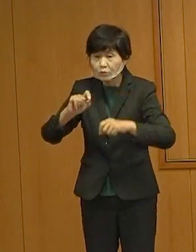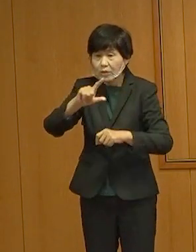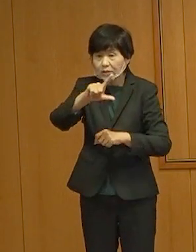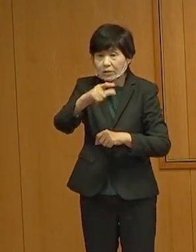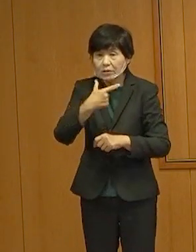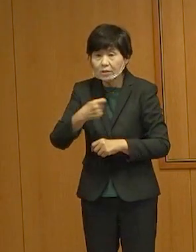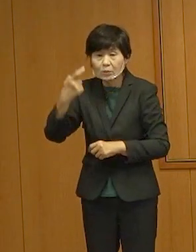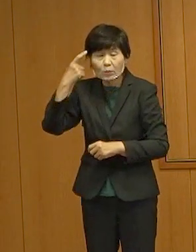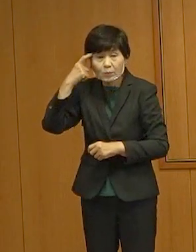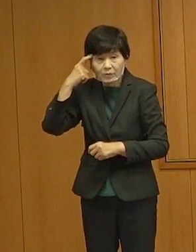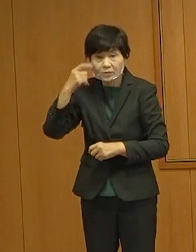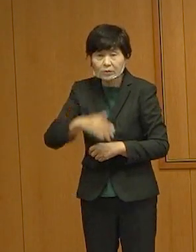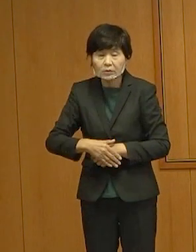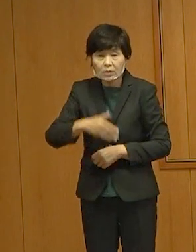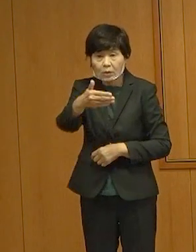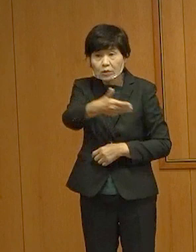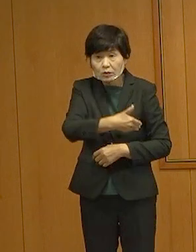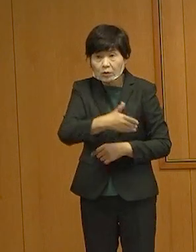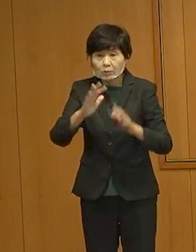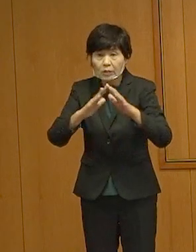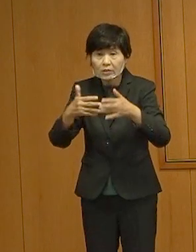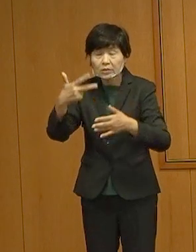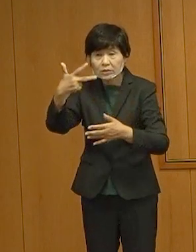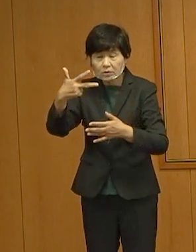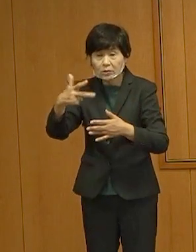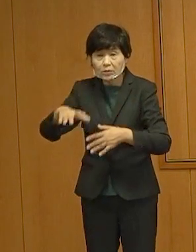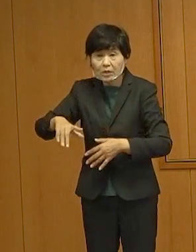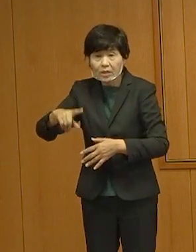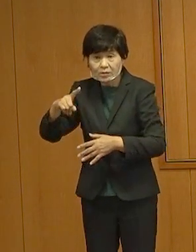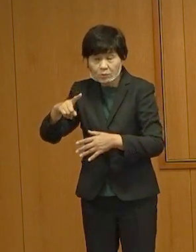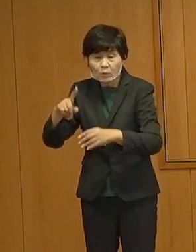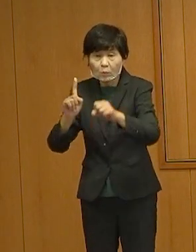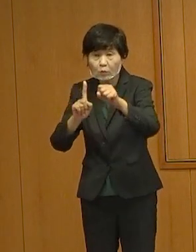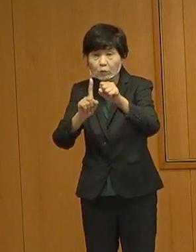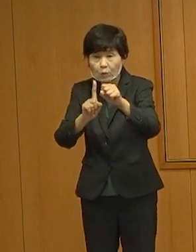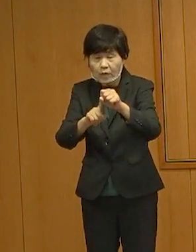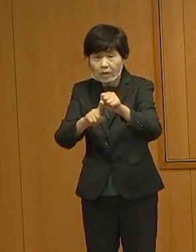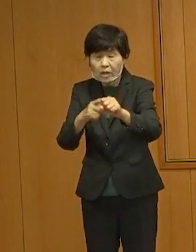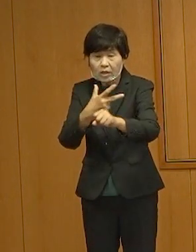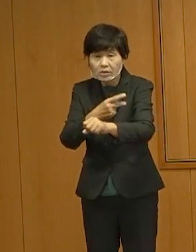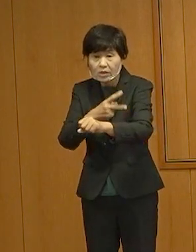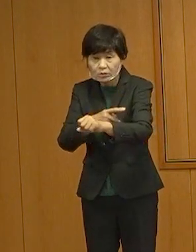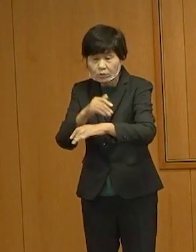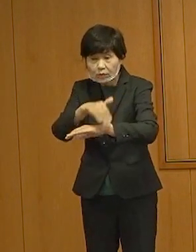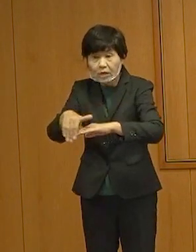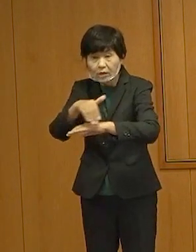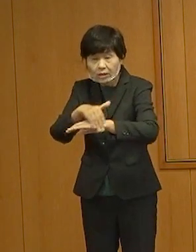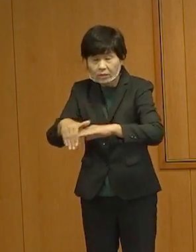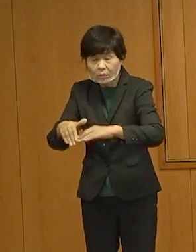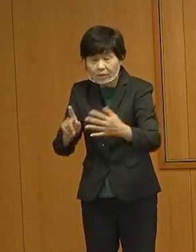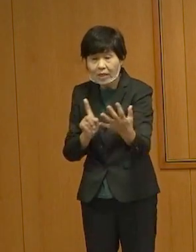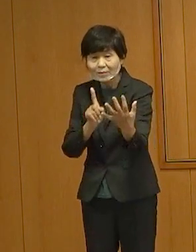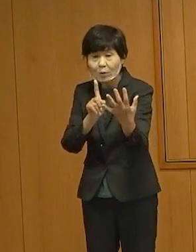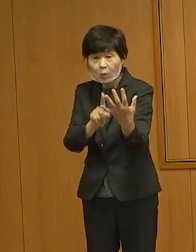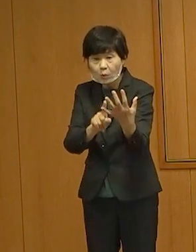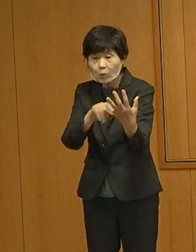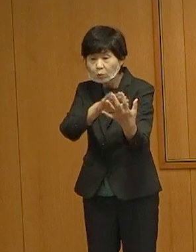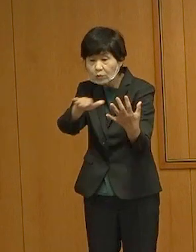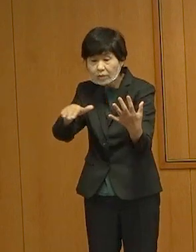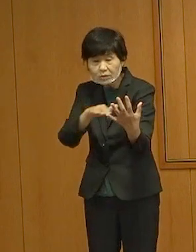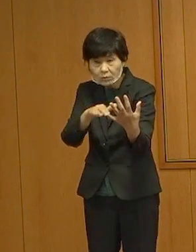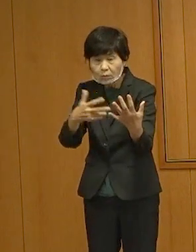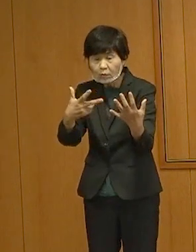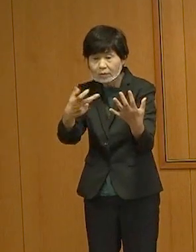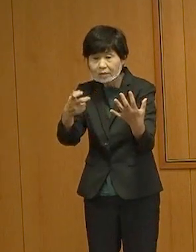市の、当初 の、 その目標としては、接種計画の方では、対象の7割というのが目標で、11月という